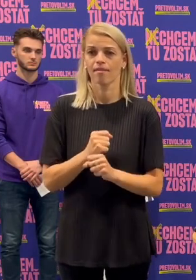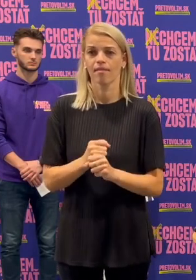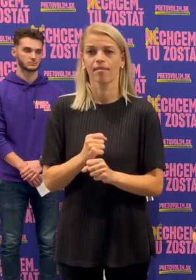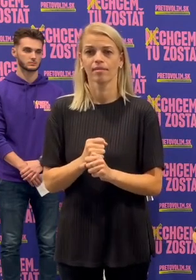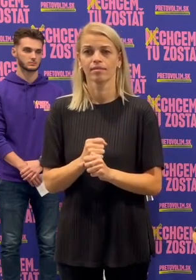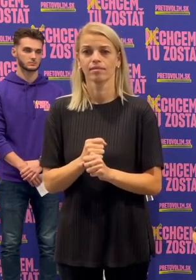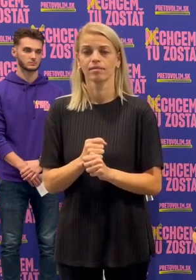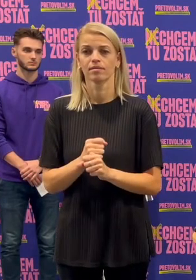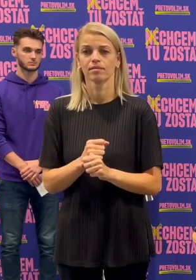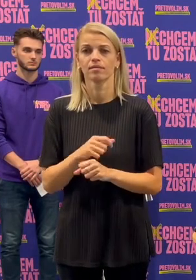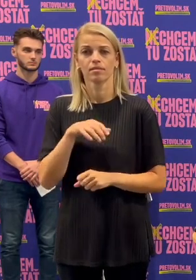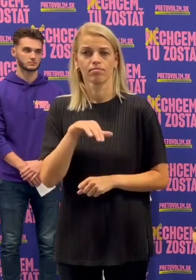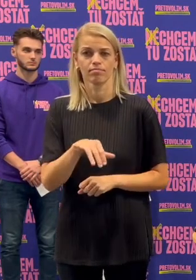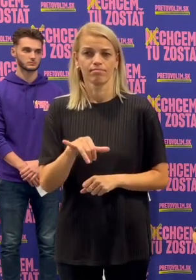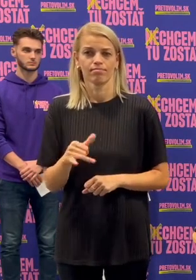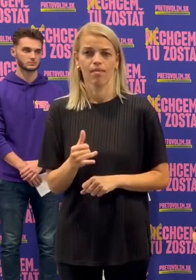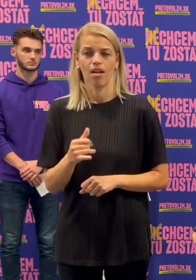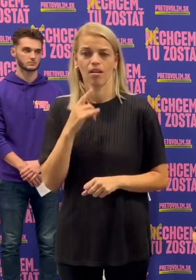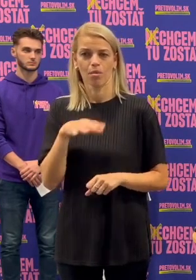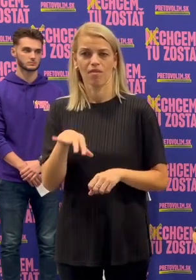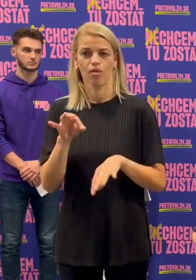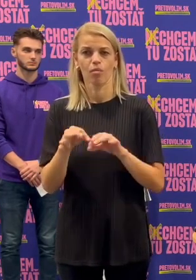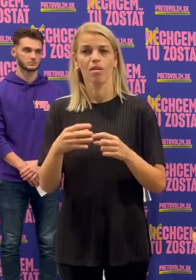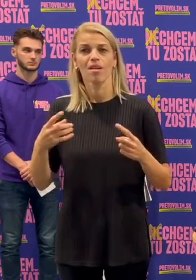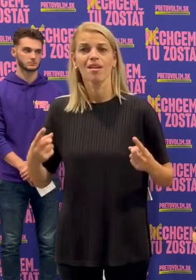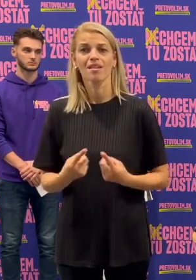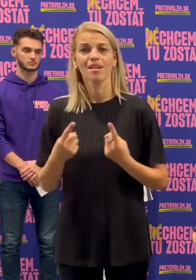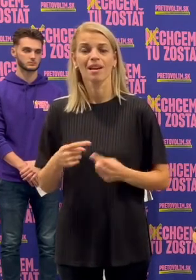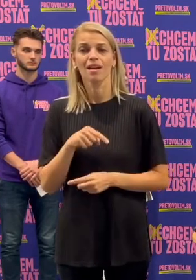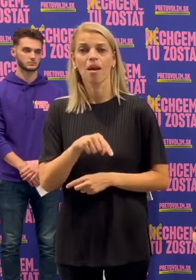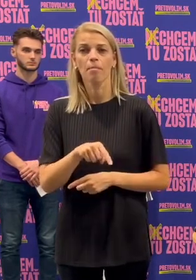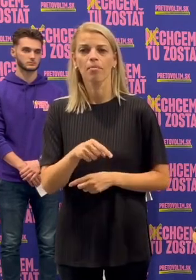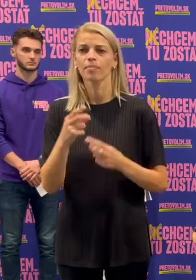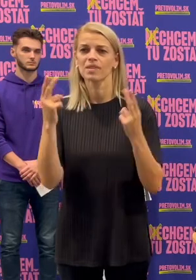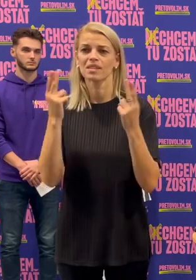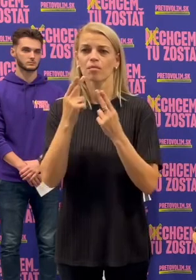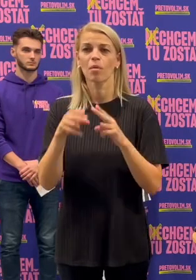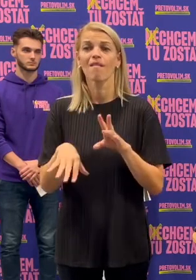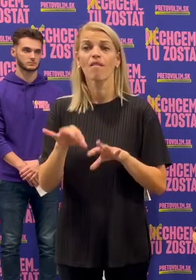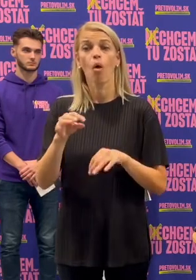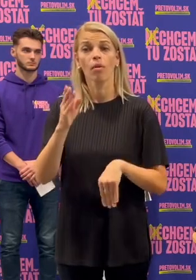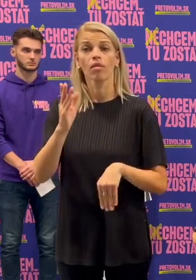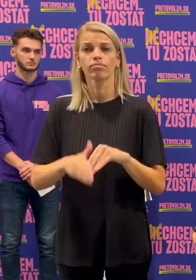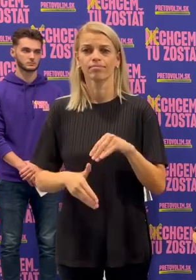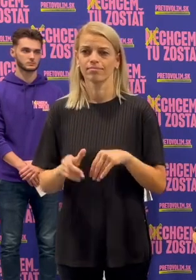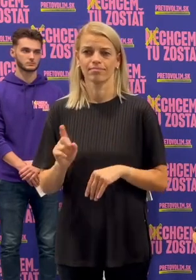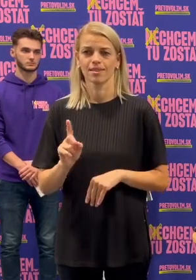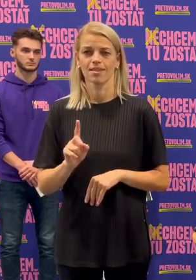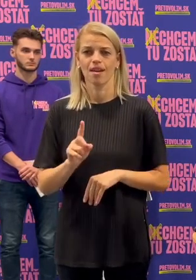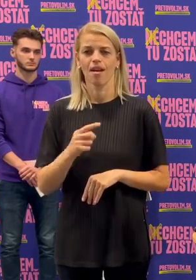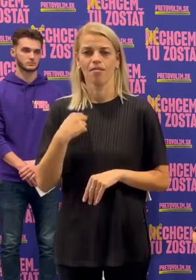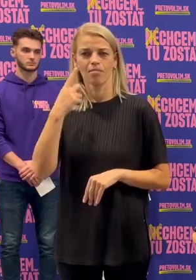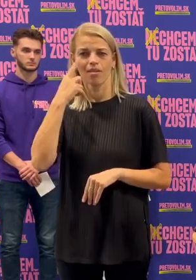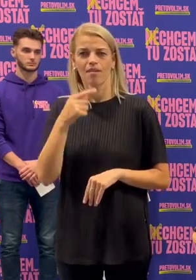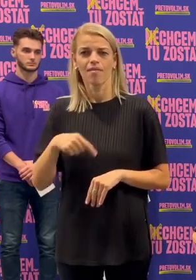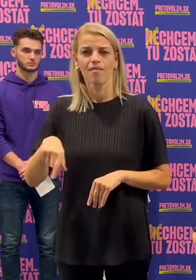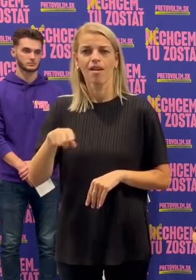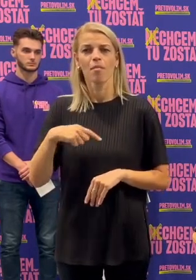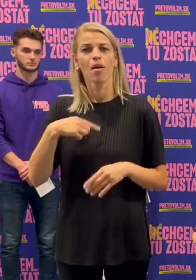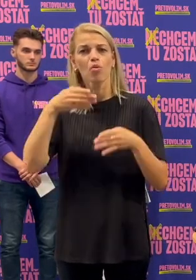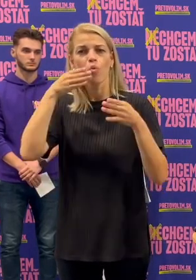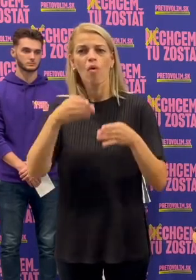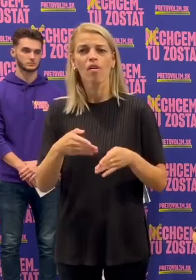angažovanosti sú teda aj voľby. Kampaň Zapni sa pre Slovensko samozrejme voľbami nekončí, keďže dobre vieme, že dôvera na Slovensku